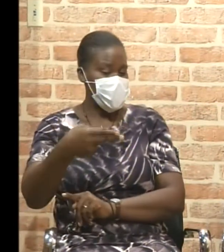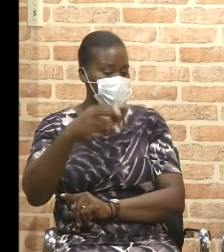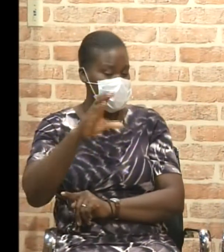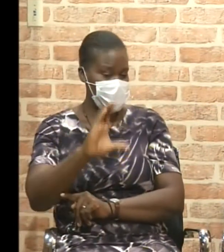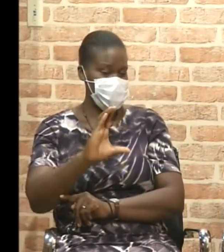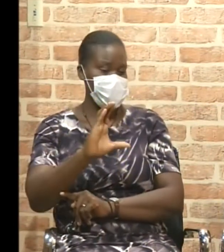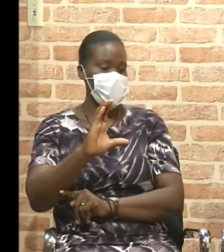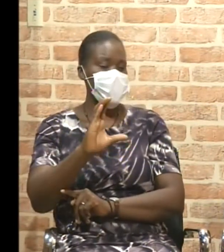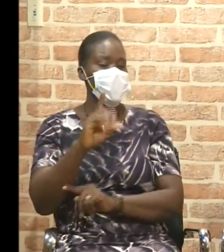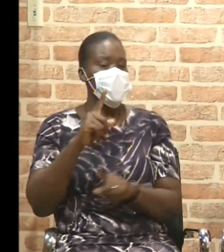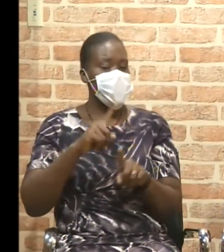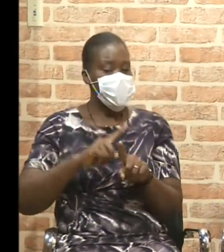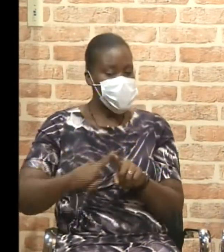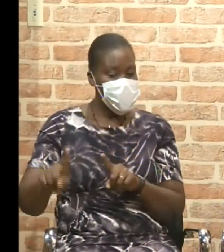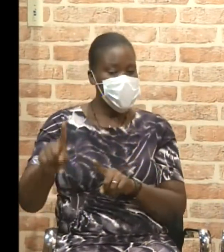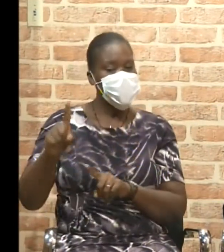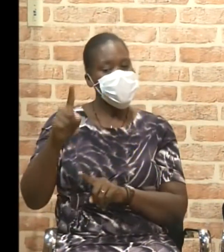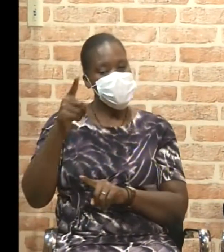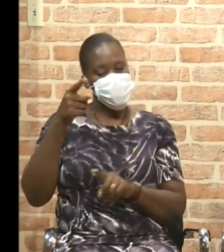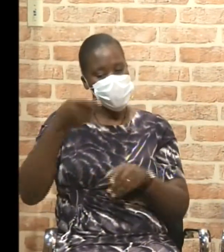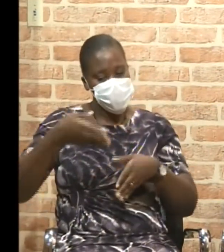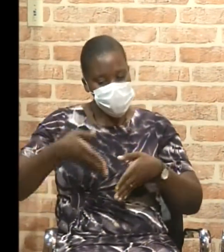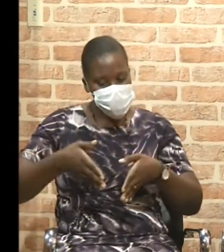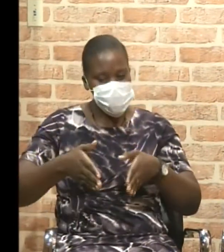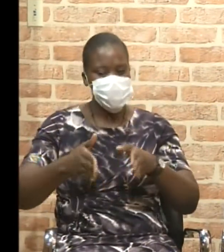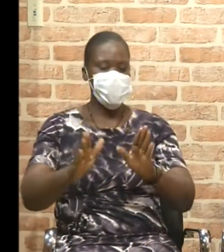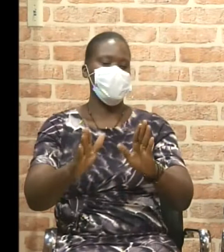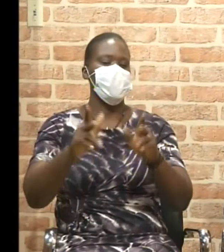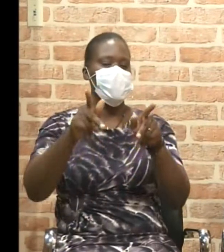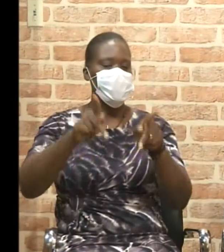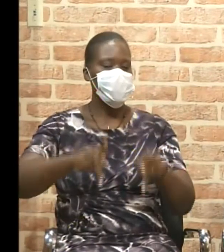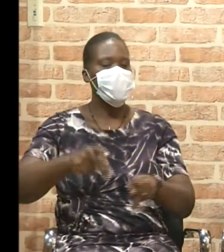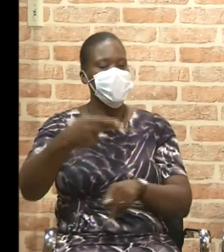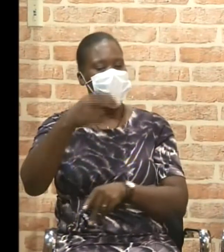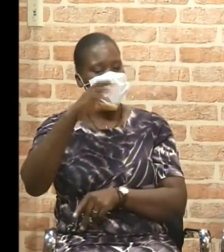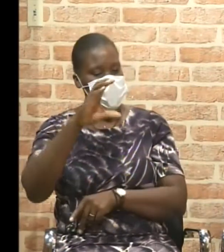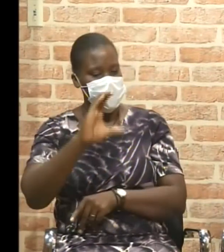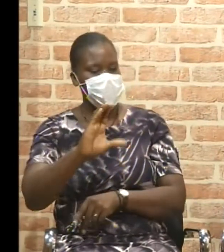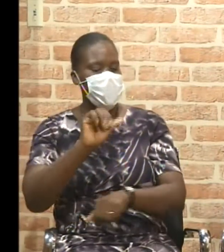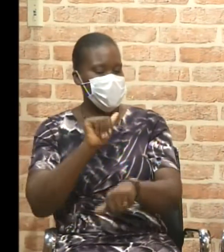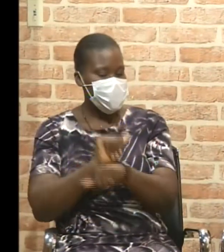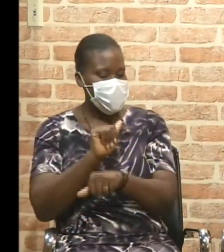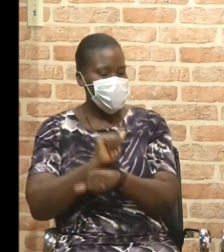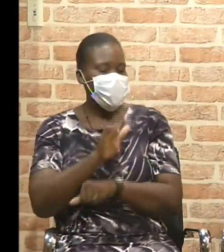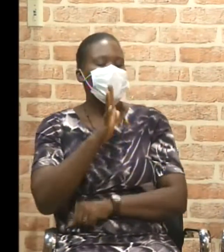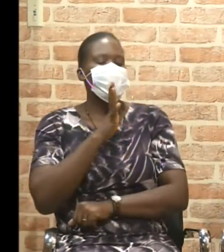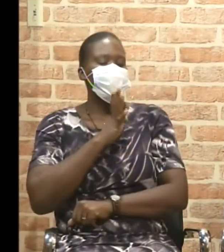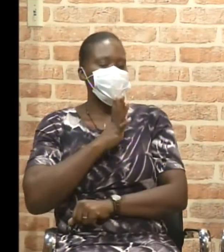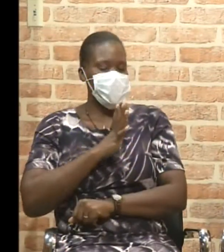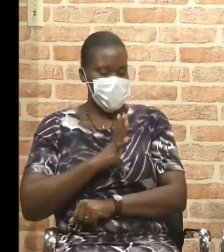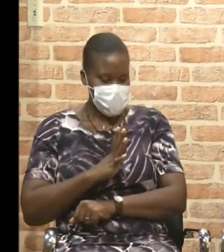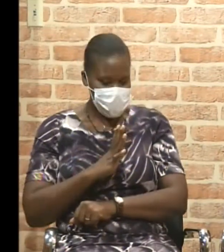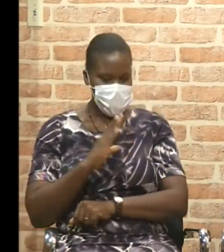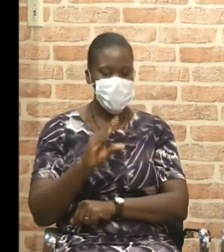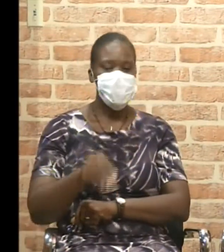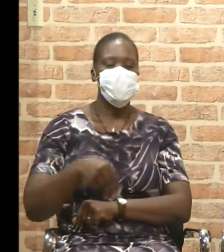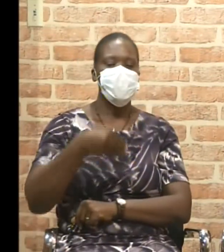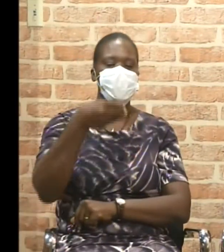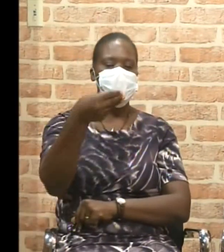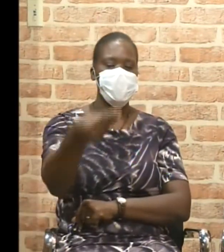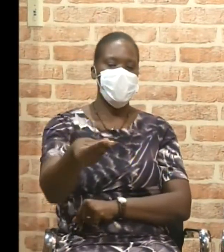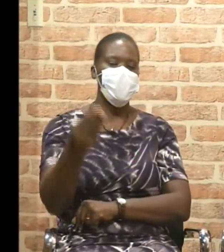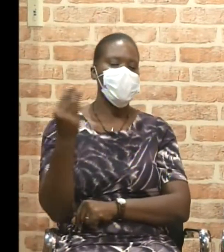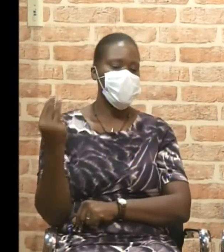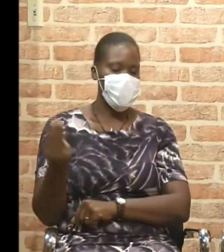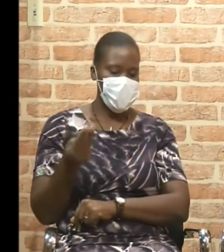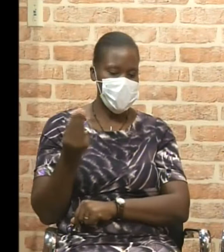dans souci pour permettre que moun handicapé ait performant pour le café travail, et bien justement, il offre moun yo de matériel vraiment qui est